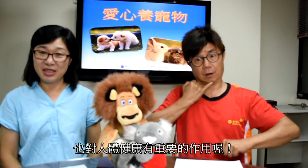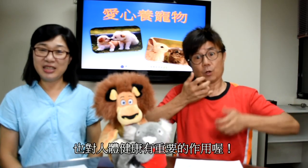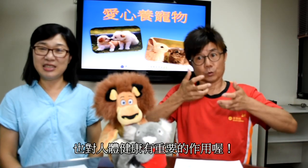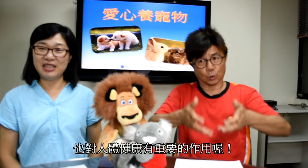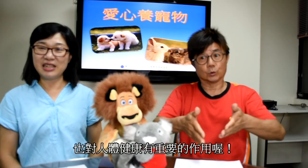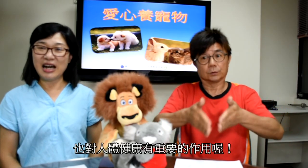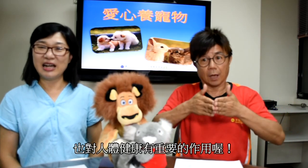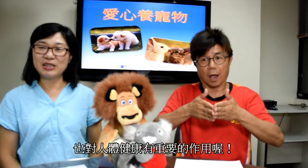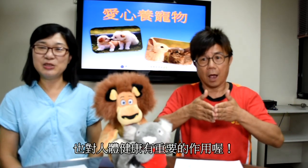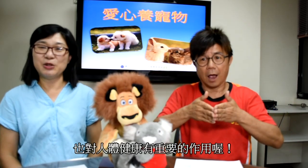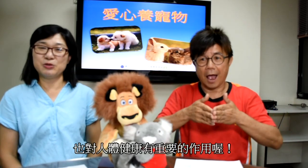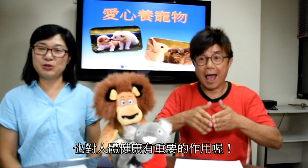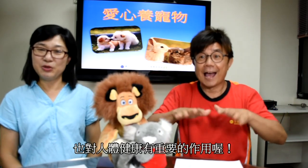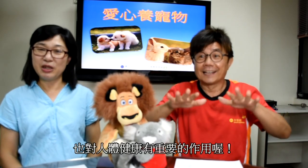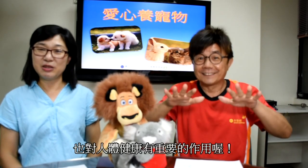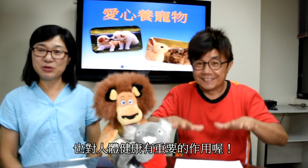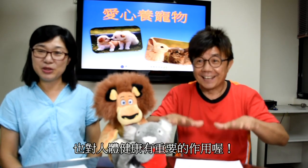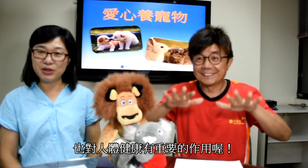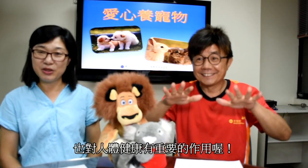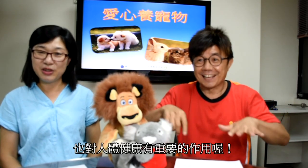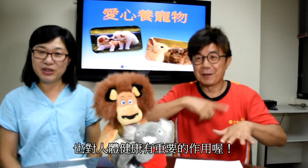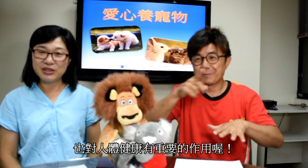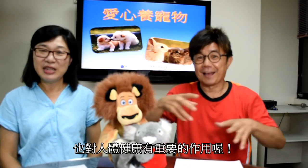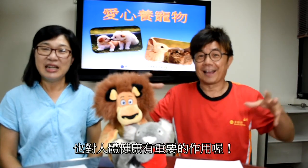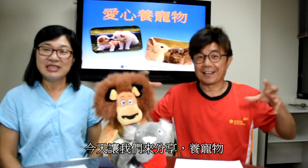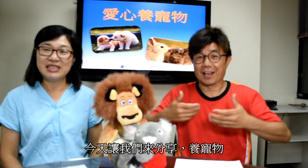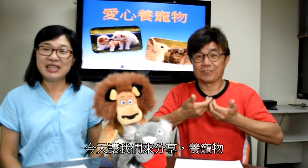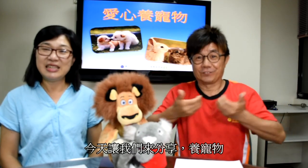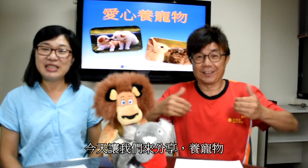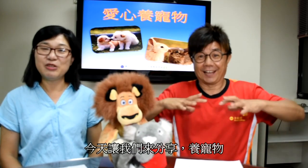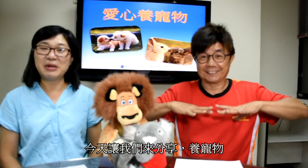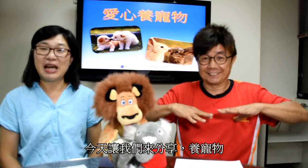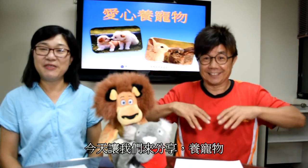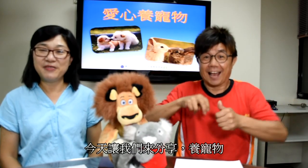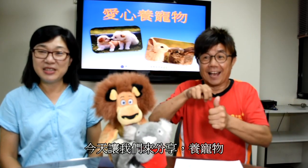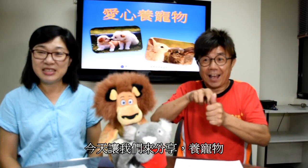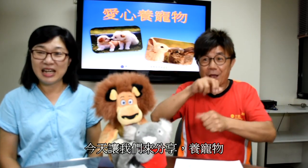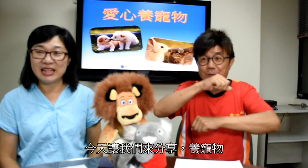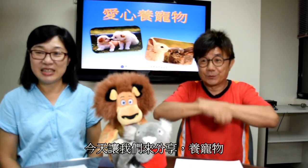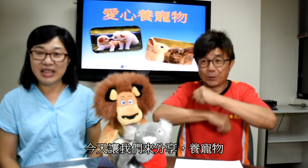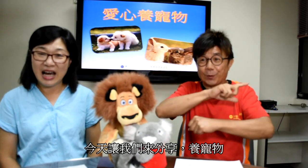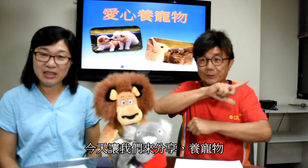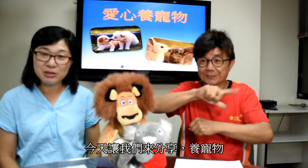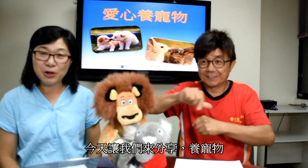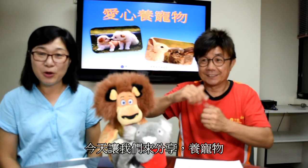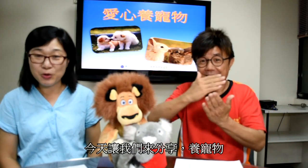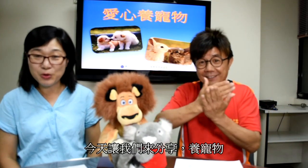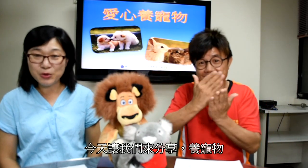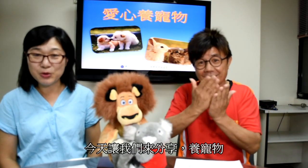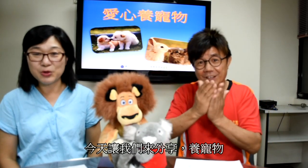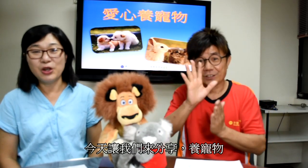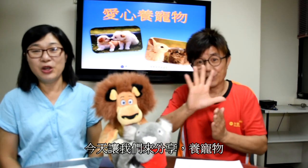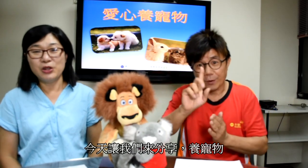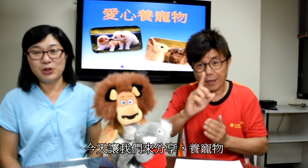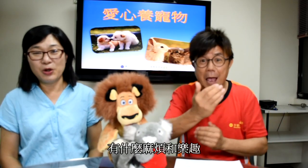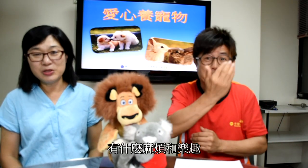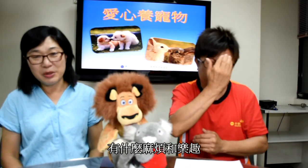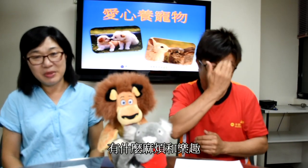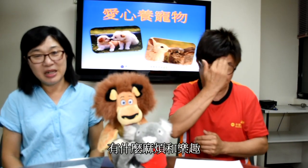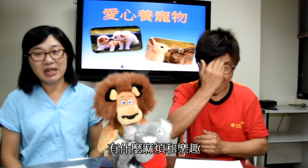体健康有重要的作用哦。今天让我们来分享养宠物有什么